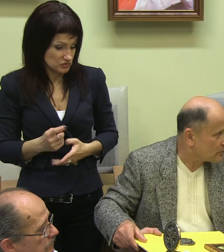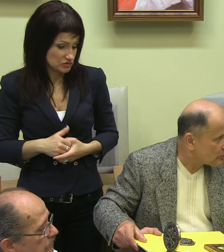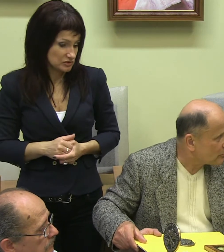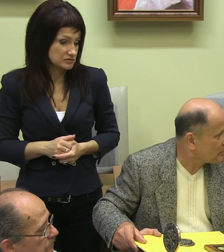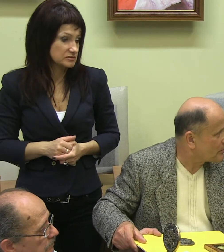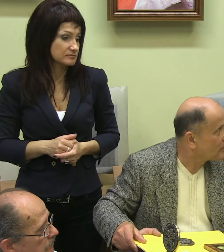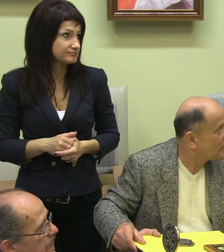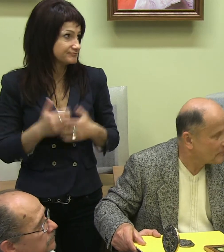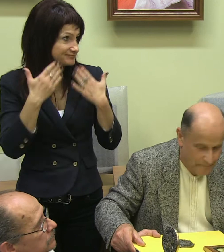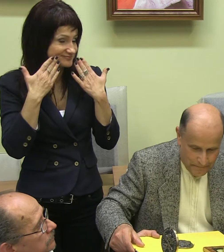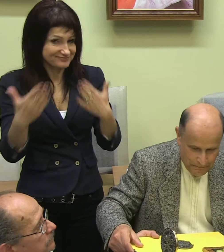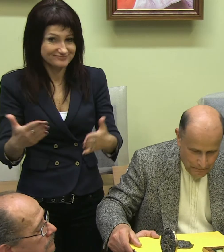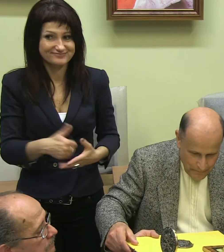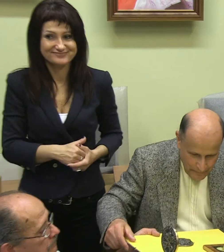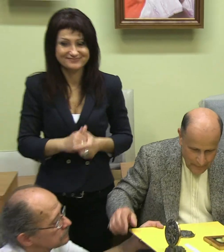Dziękuję.